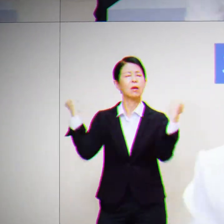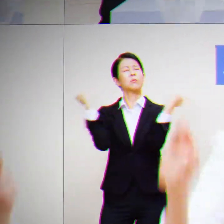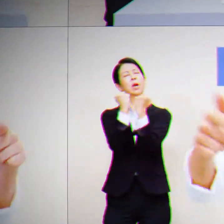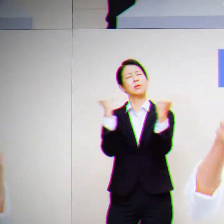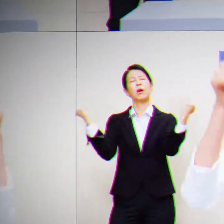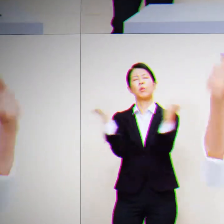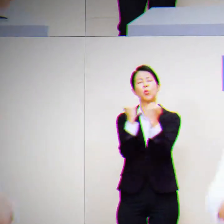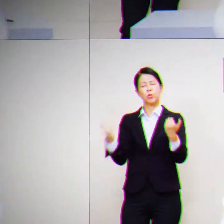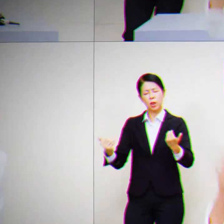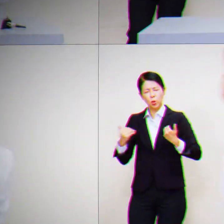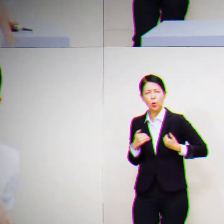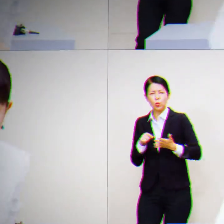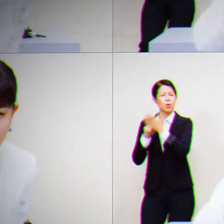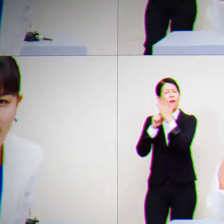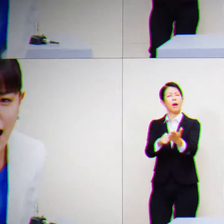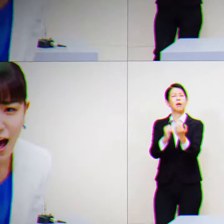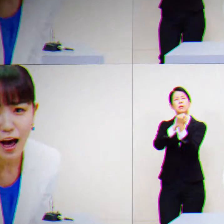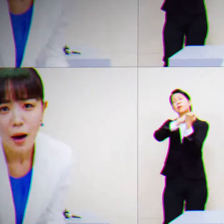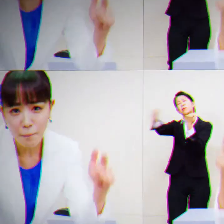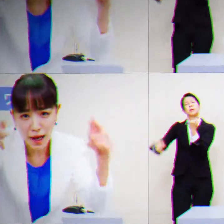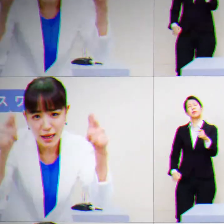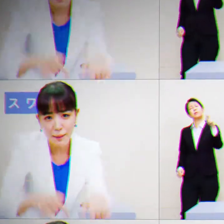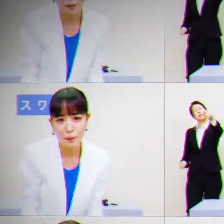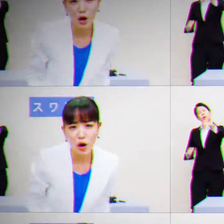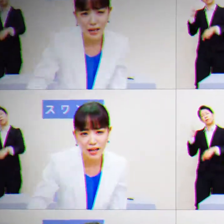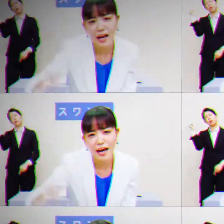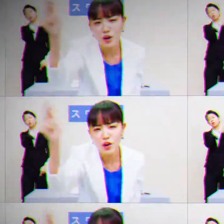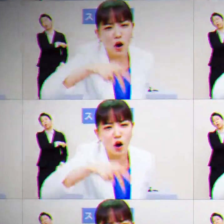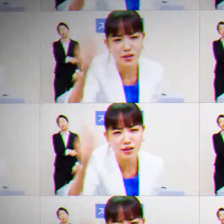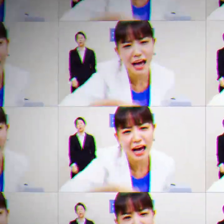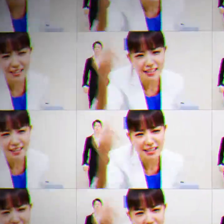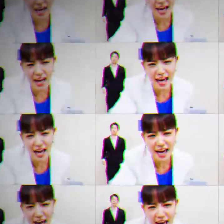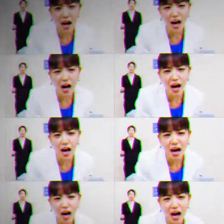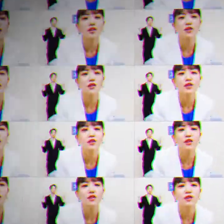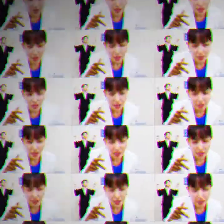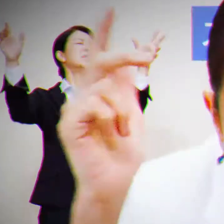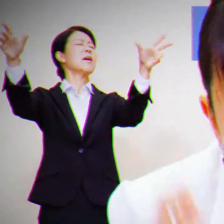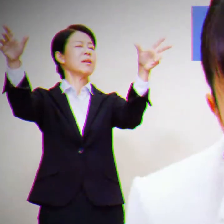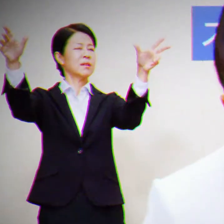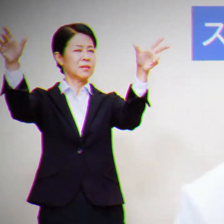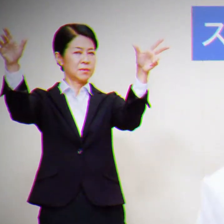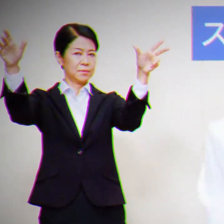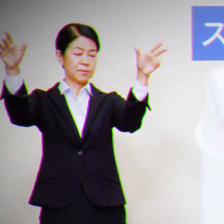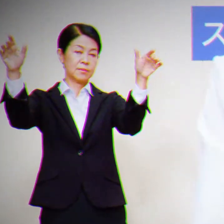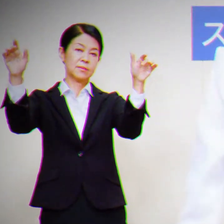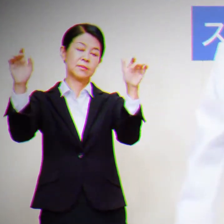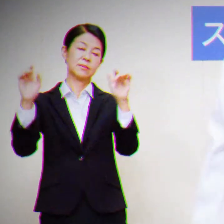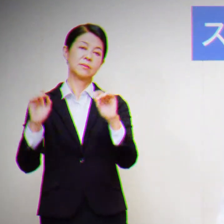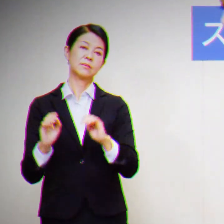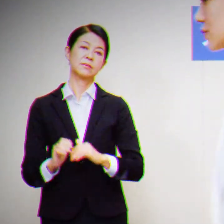じゃん、マナー守りましょうと提案、マナー守らないの良くないじゃん。 Yeah、